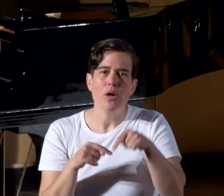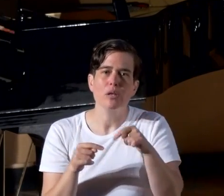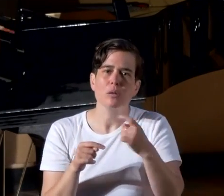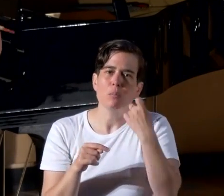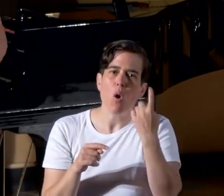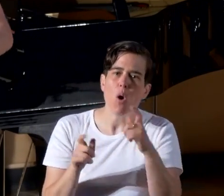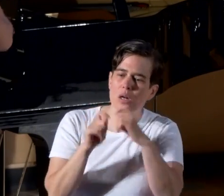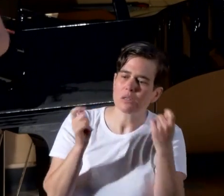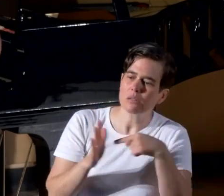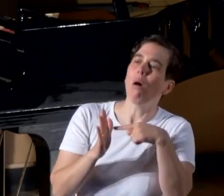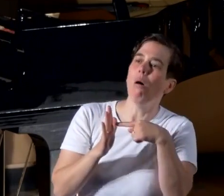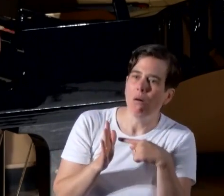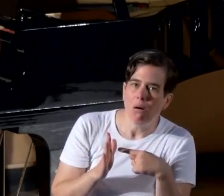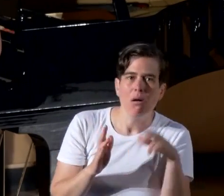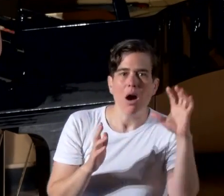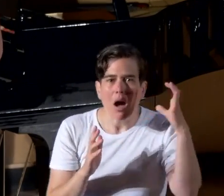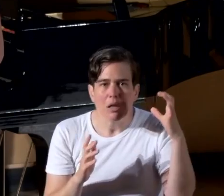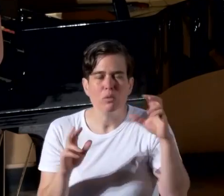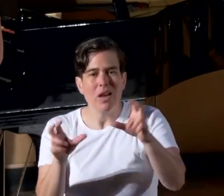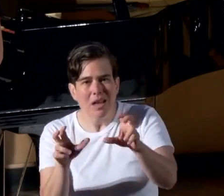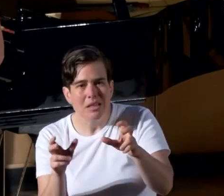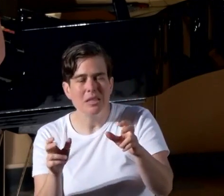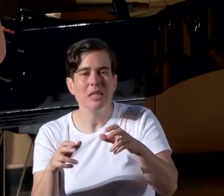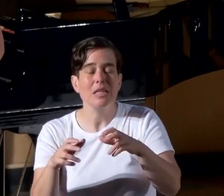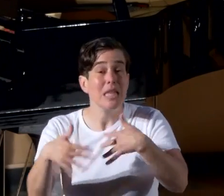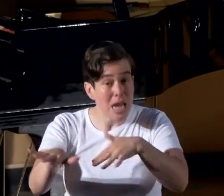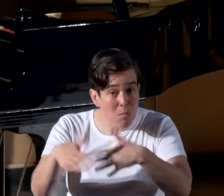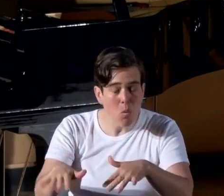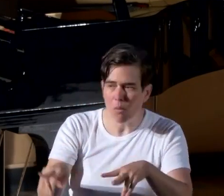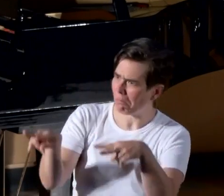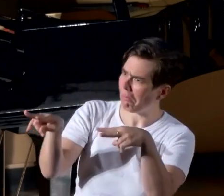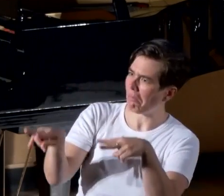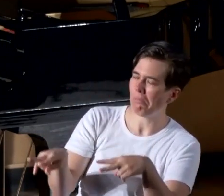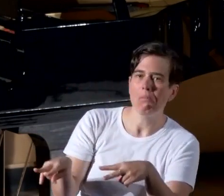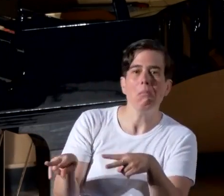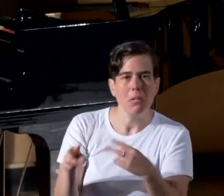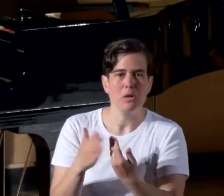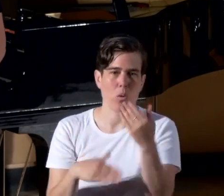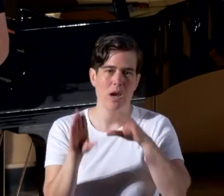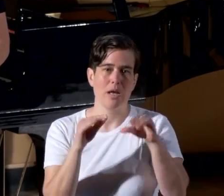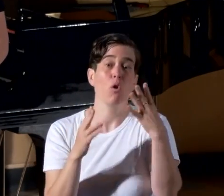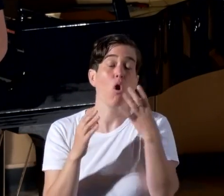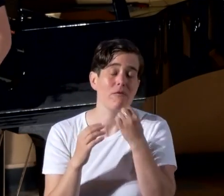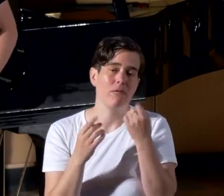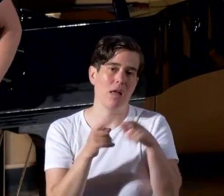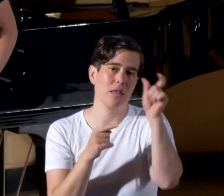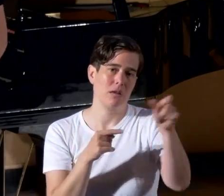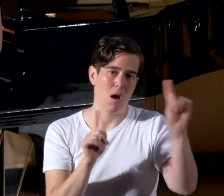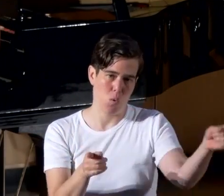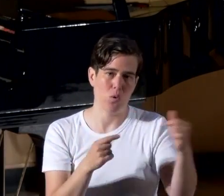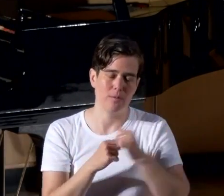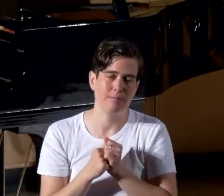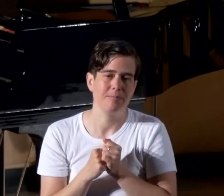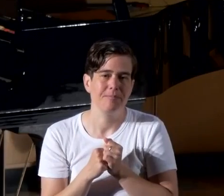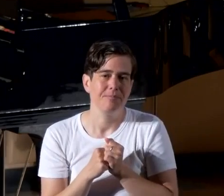hören, morgen von euch hören und auf der Demo auch von euch hören werden und sich mit dem Thema auseinandersetzen.